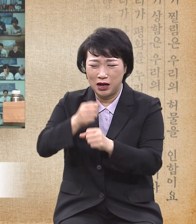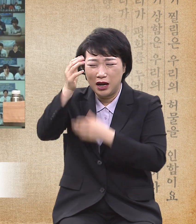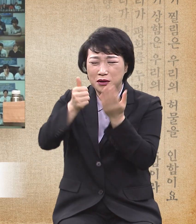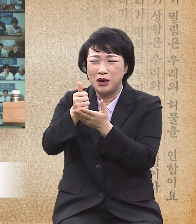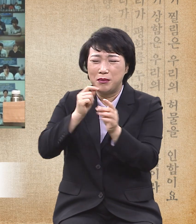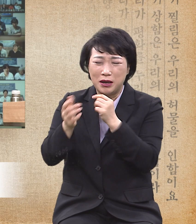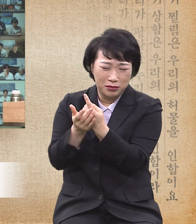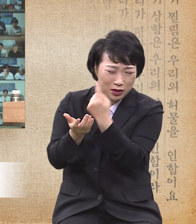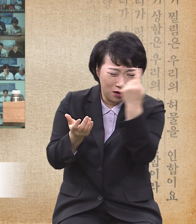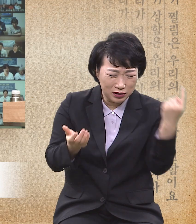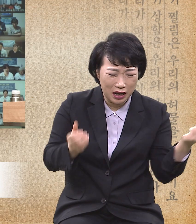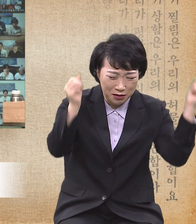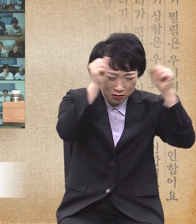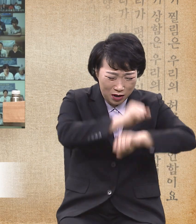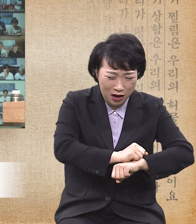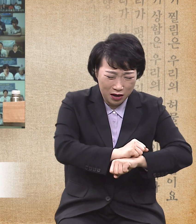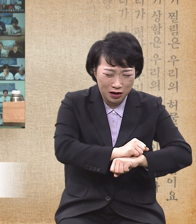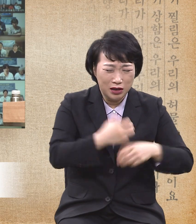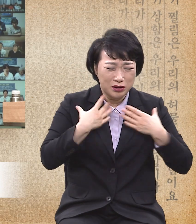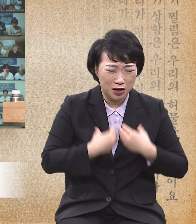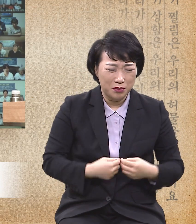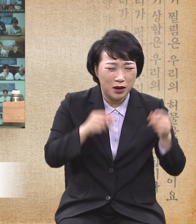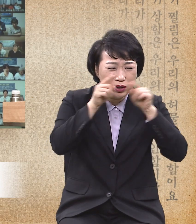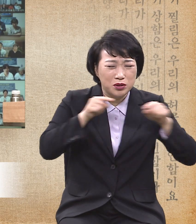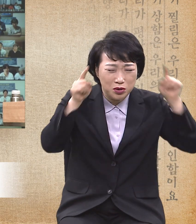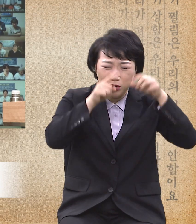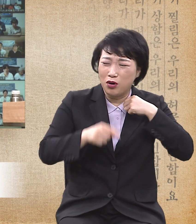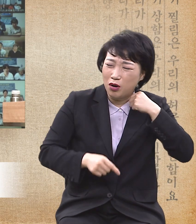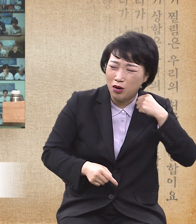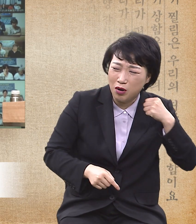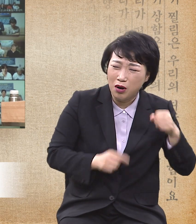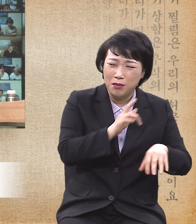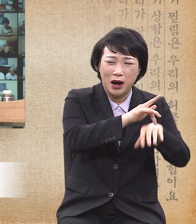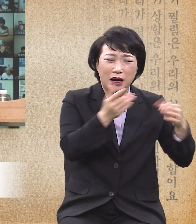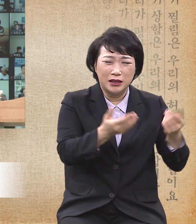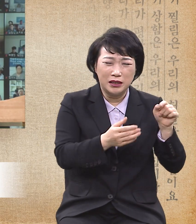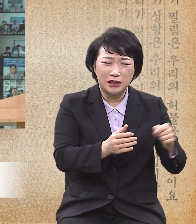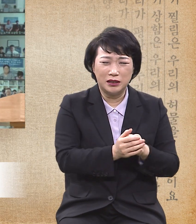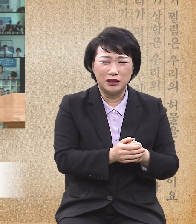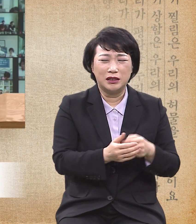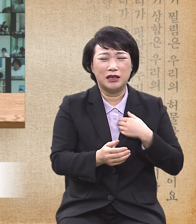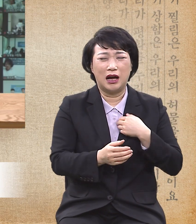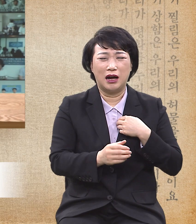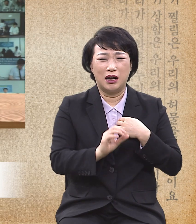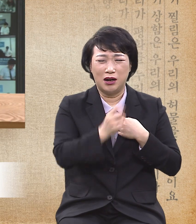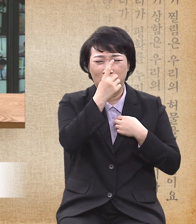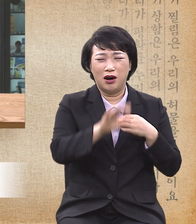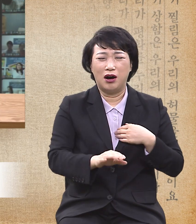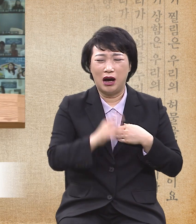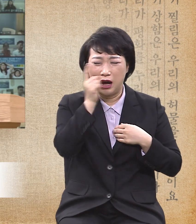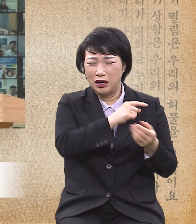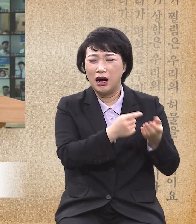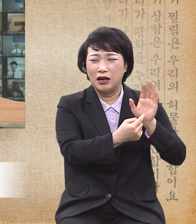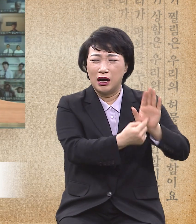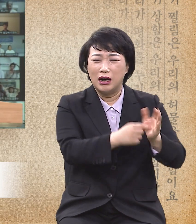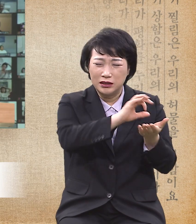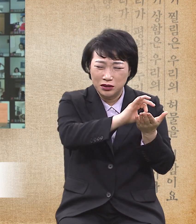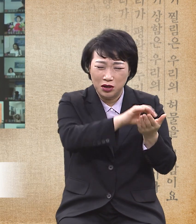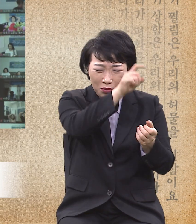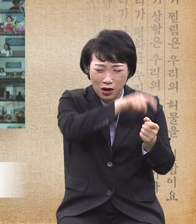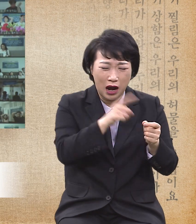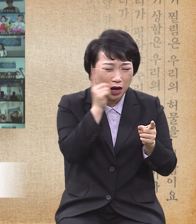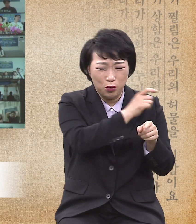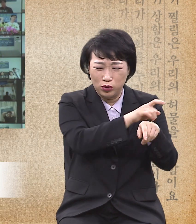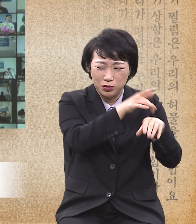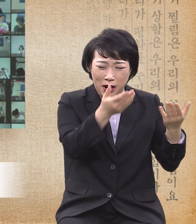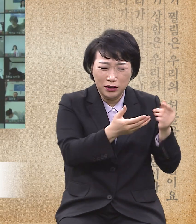떠나 멸망으로, 절망으로, 지옥으로 마귀의 일을 나를 통해 불의의 병기로 나타나고자 하는 악한